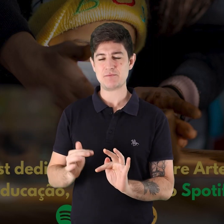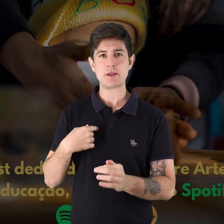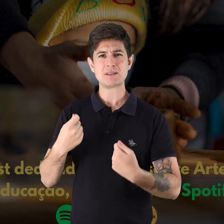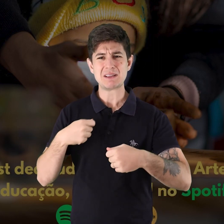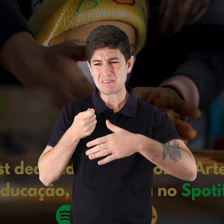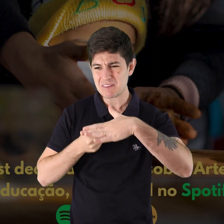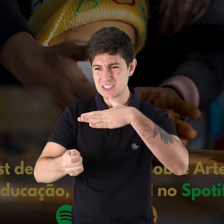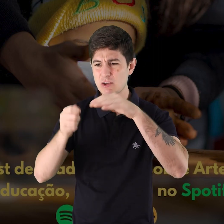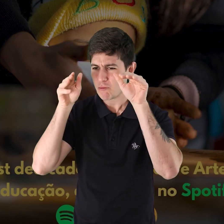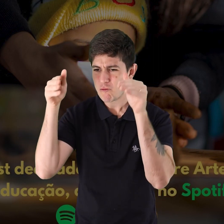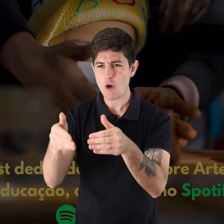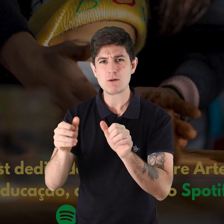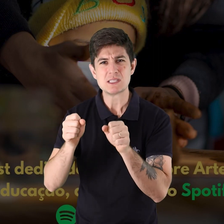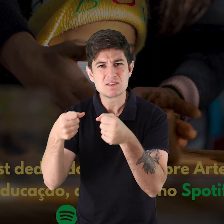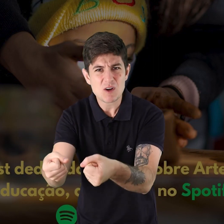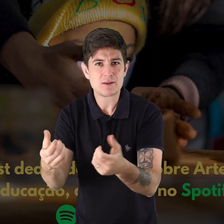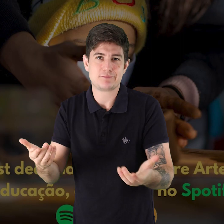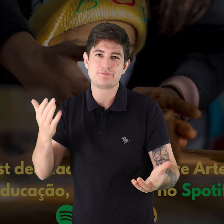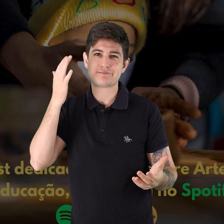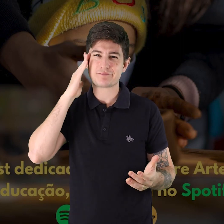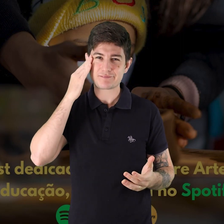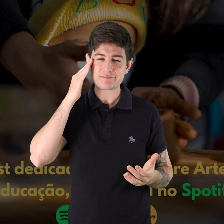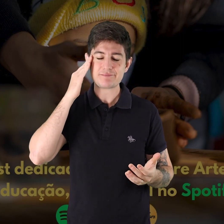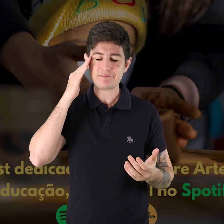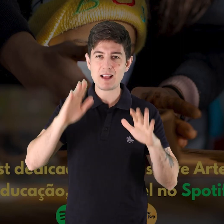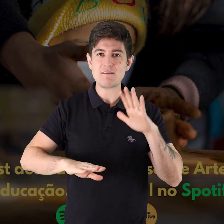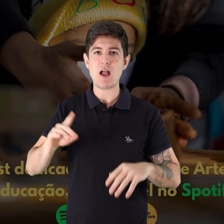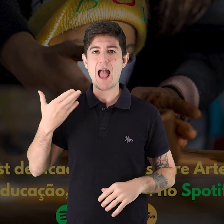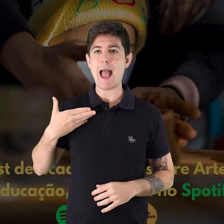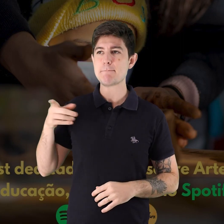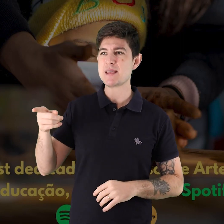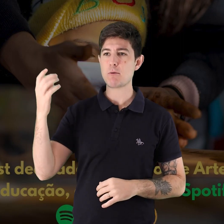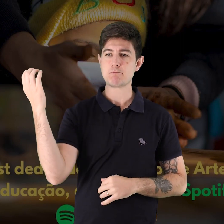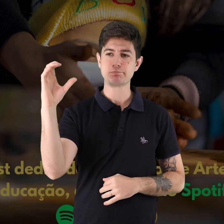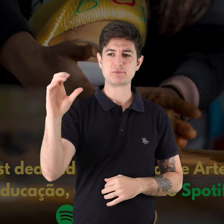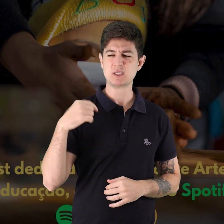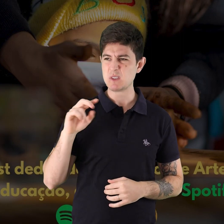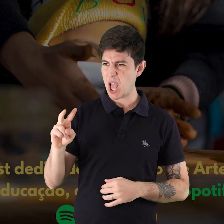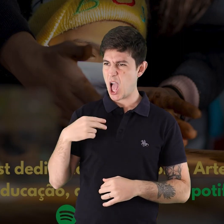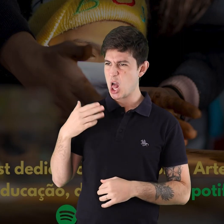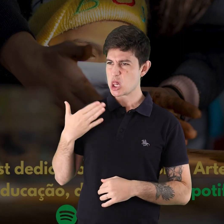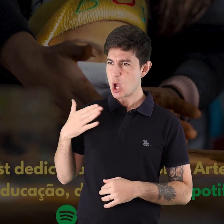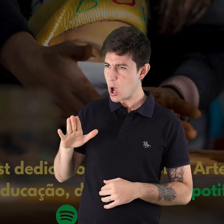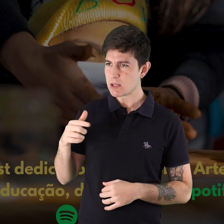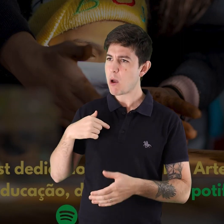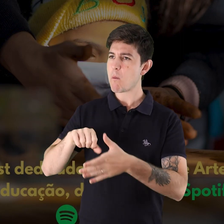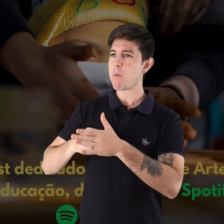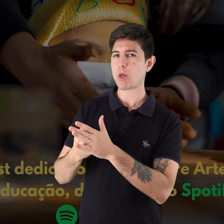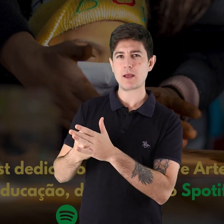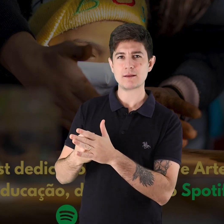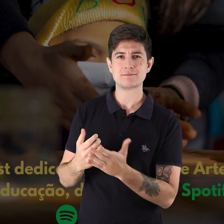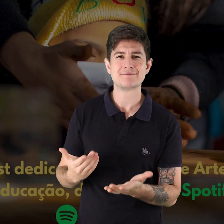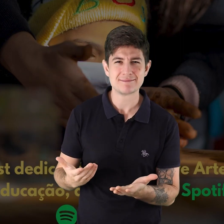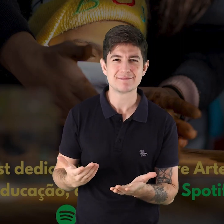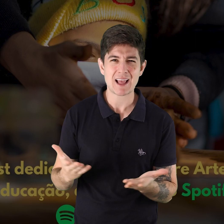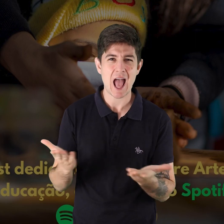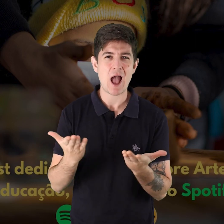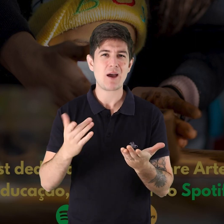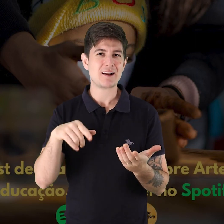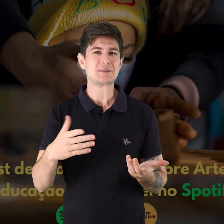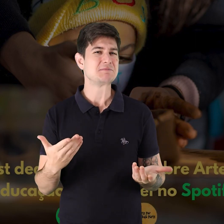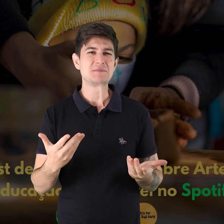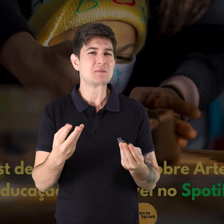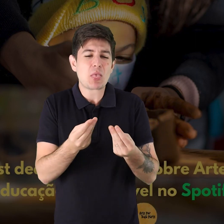preciso investir nisso, numa relação? Né? O amigo fez uma postagem que não gostou, você vai lá e bloqueia. Uhum. É